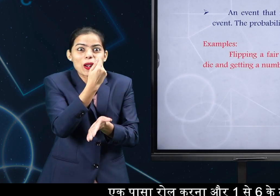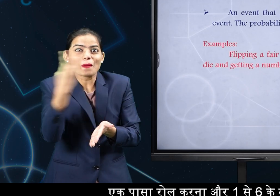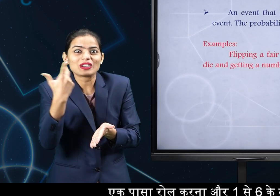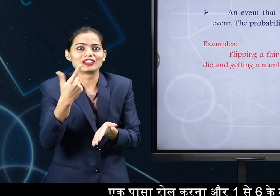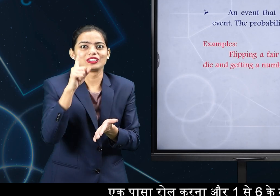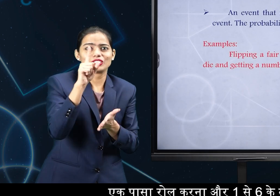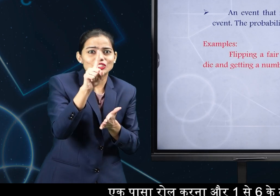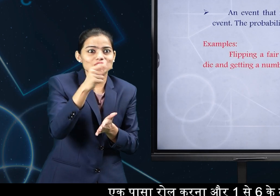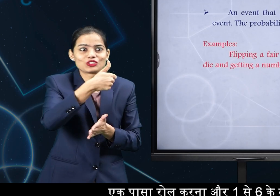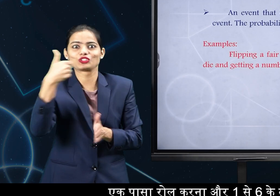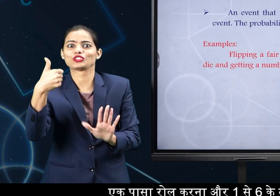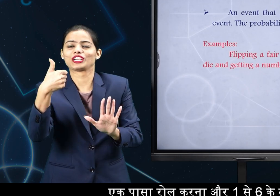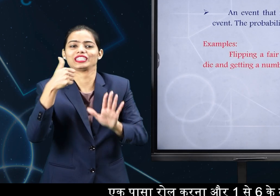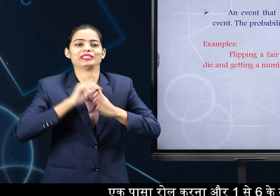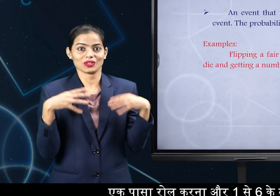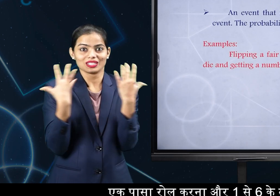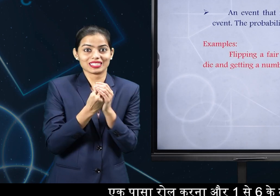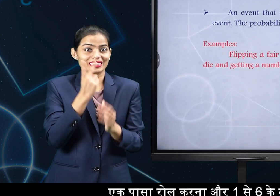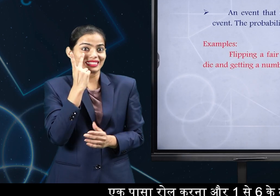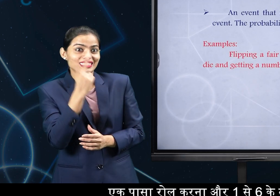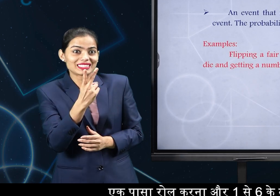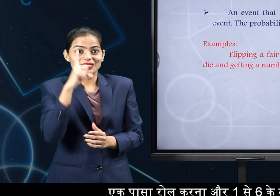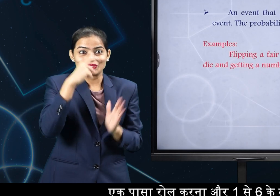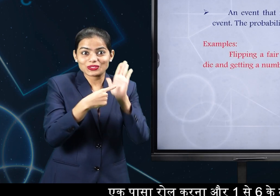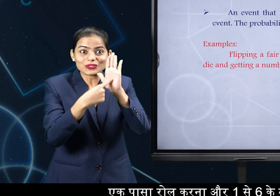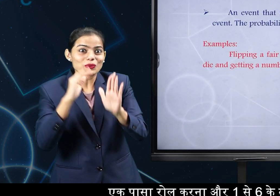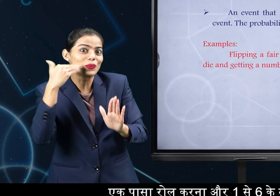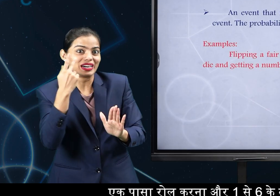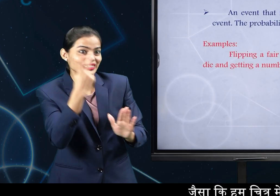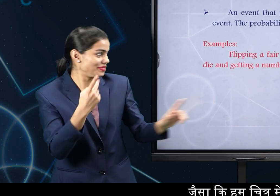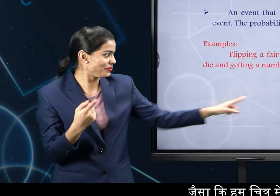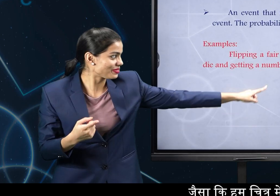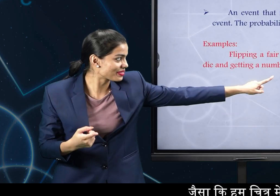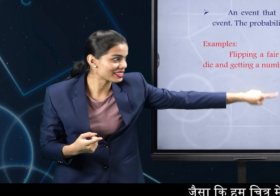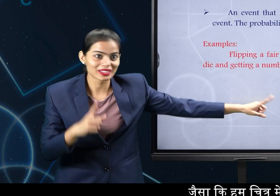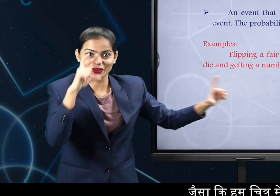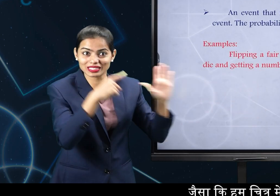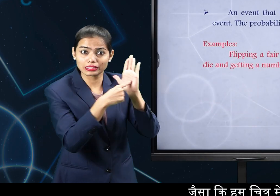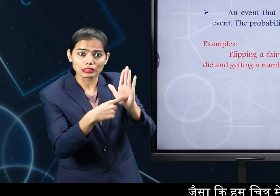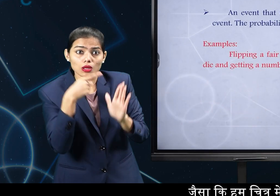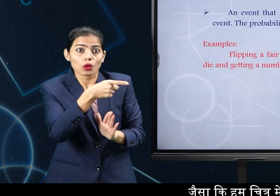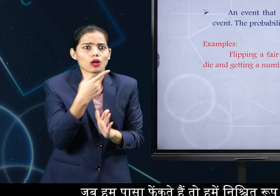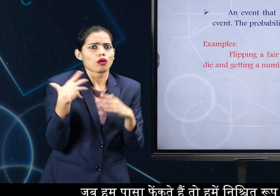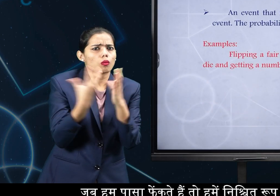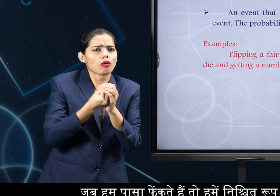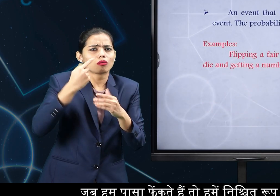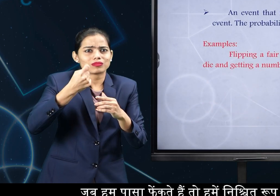पासा रोल करना और 1 से 6 के बीच एक संख्या प्राप्त करना। जैसा कि हम चित्र में देखते हैं, जब हम पासा फेंकते